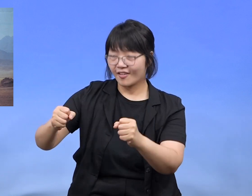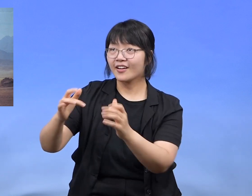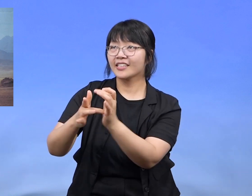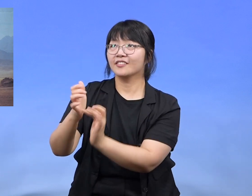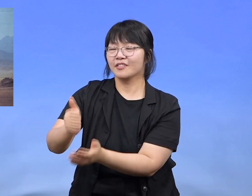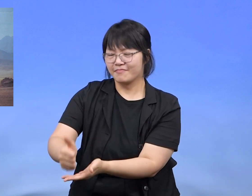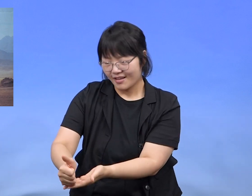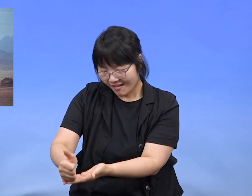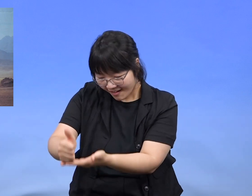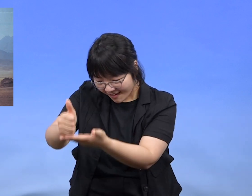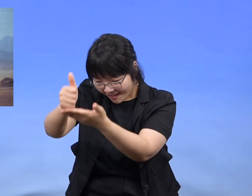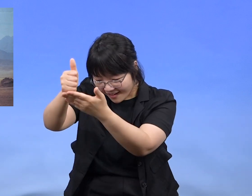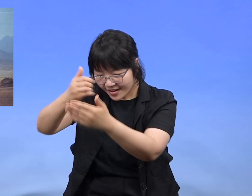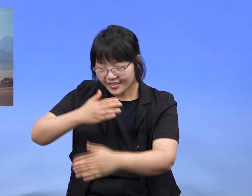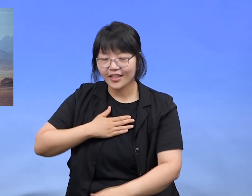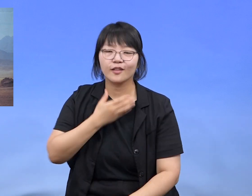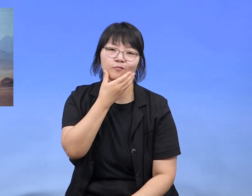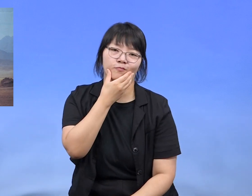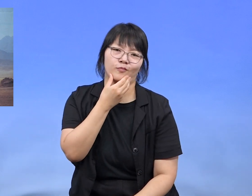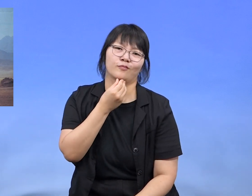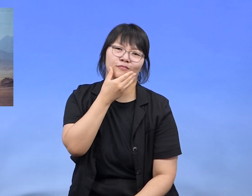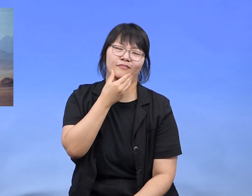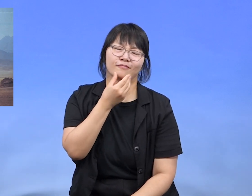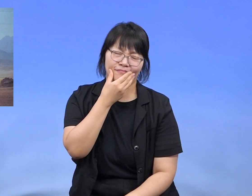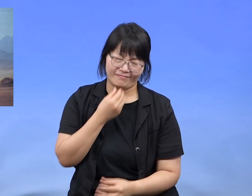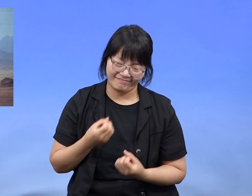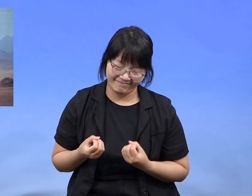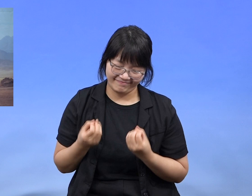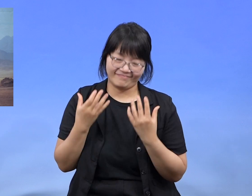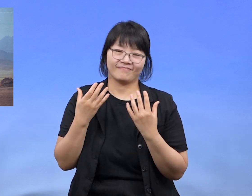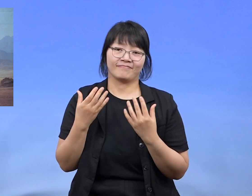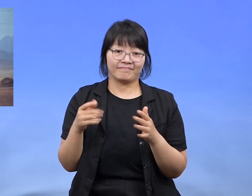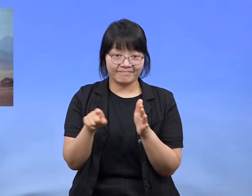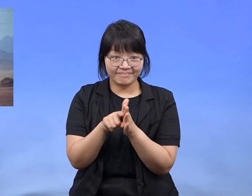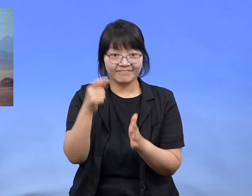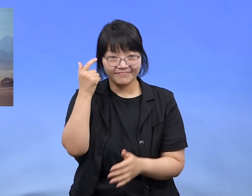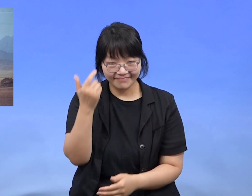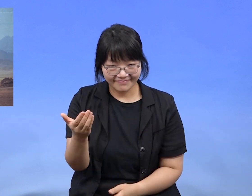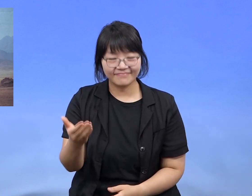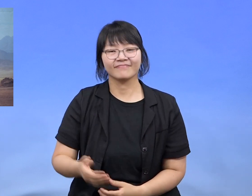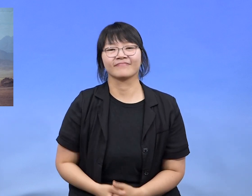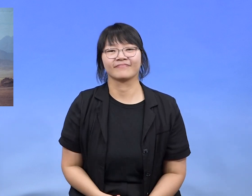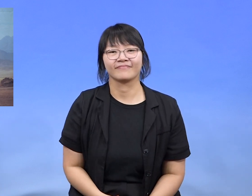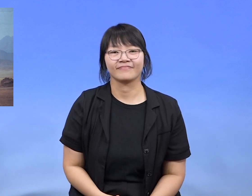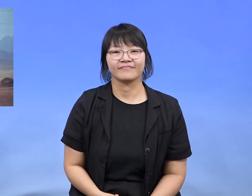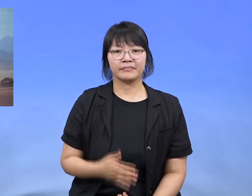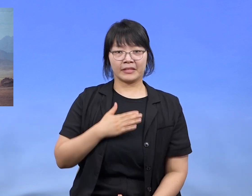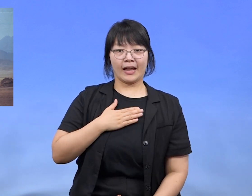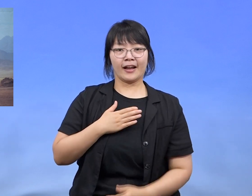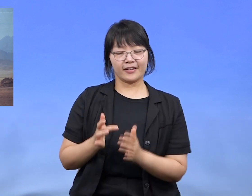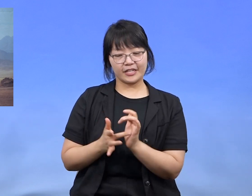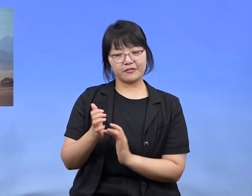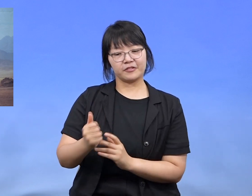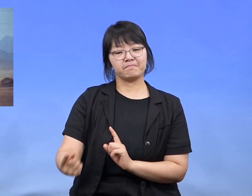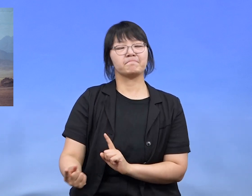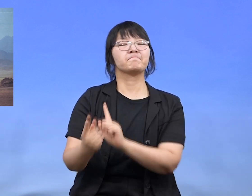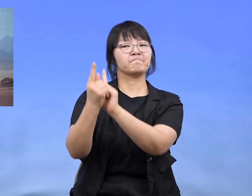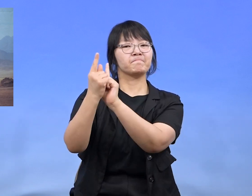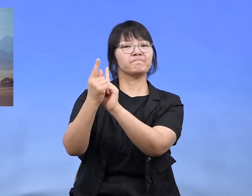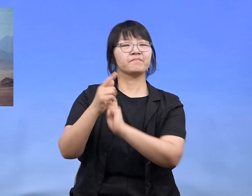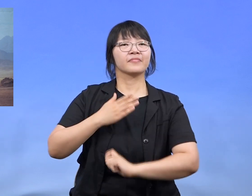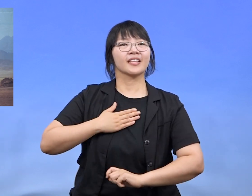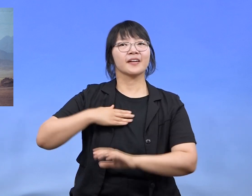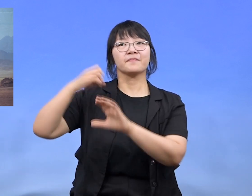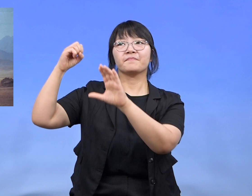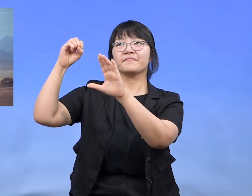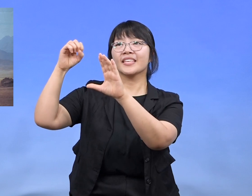있는 축복을 누리게 된 것입니다. 이것이 축복인 것을 믿으십니까, 여러분? 내가 예수님 만나 빛